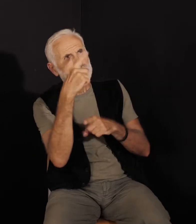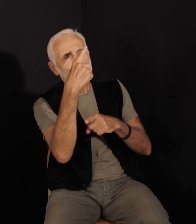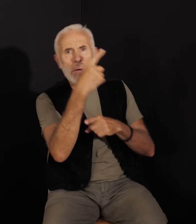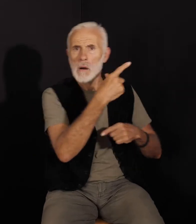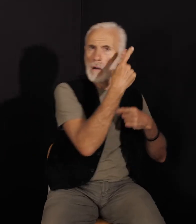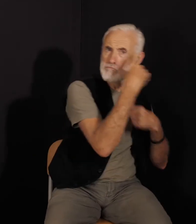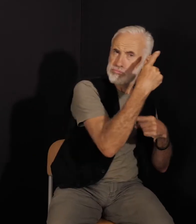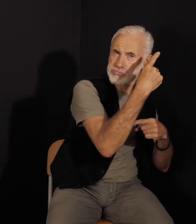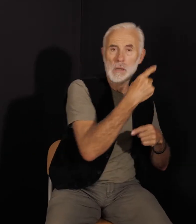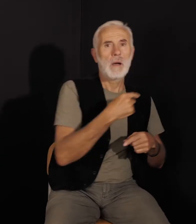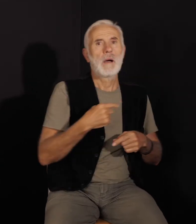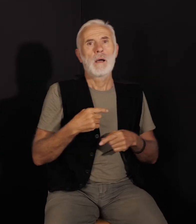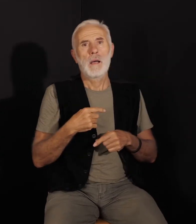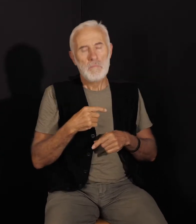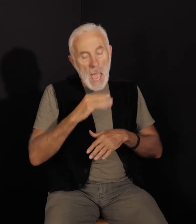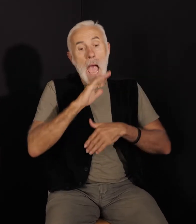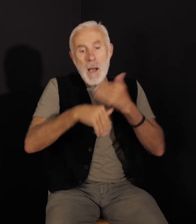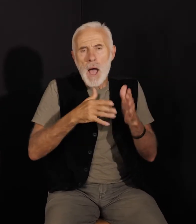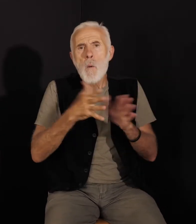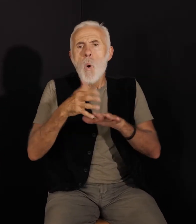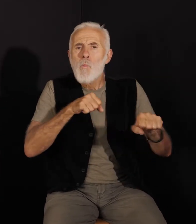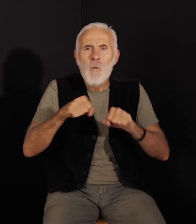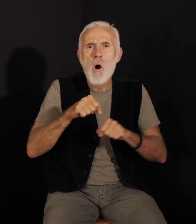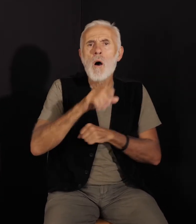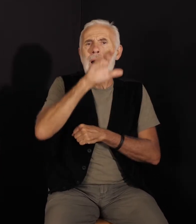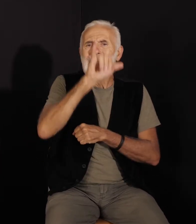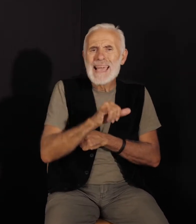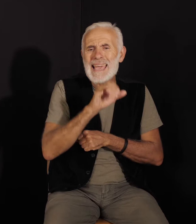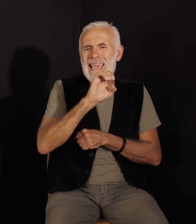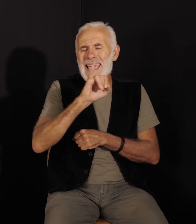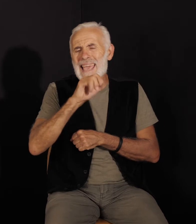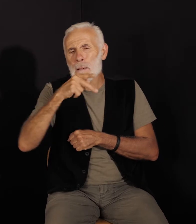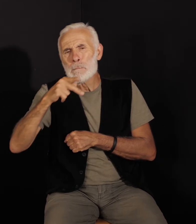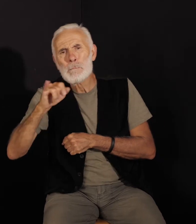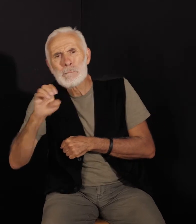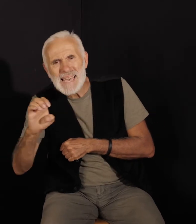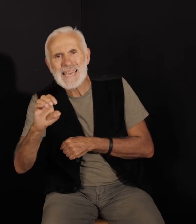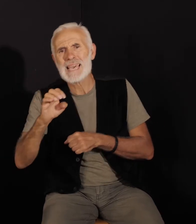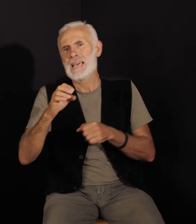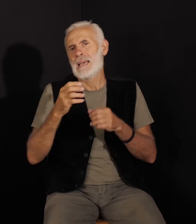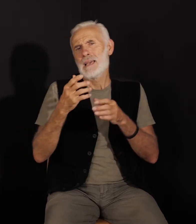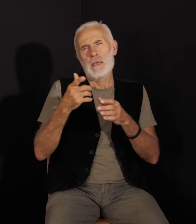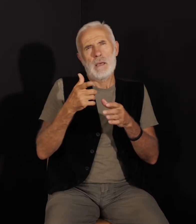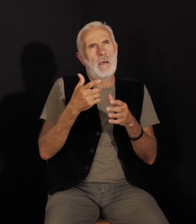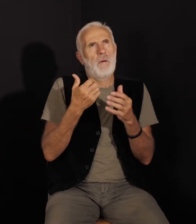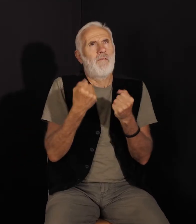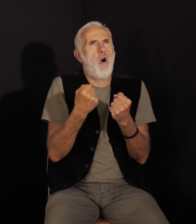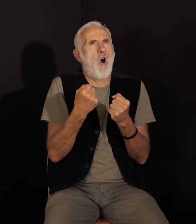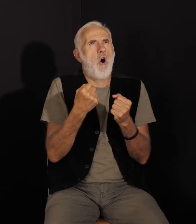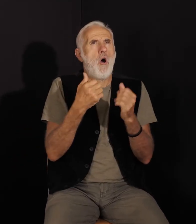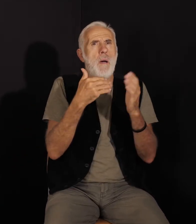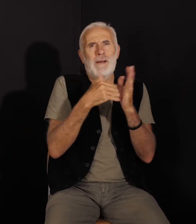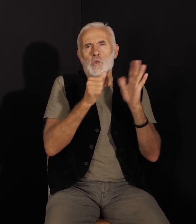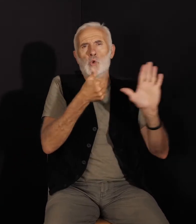Hoffman, le mouvement Yippie, le Youth International Party, qui était très présent dans les années 60, surtout